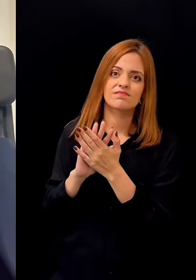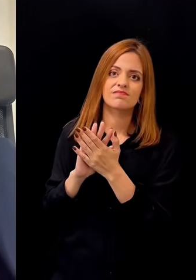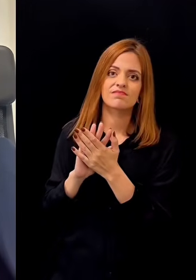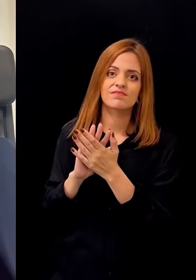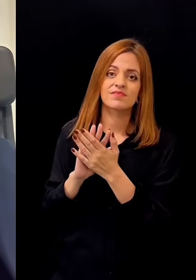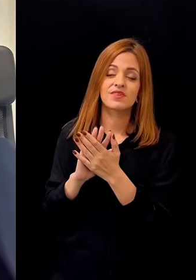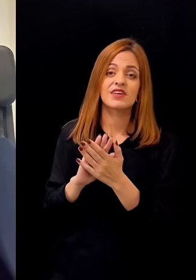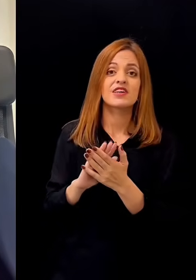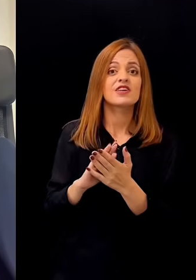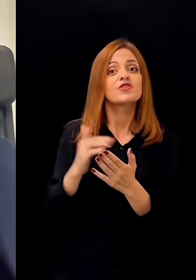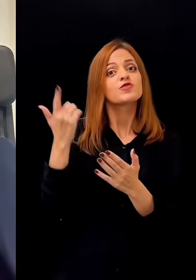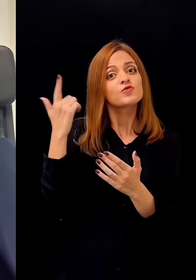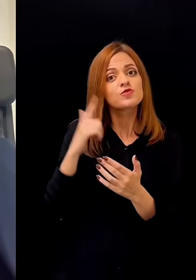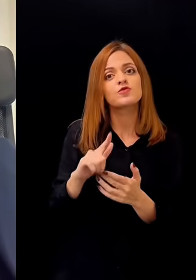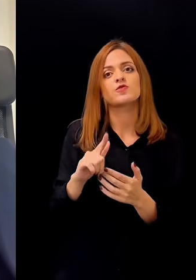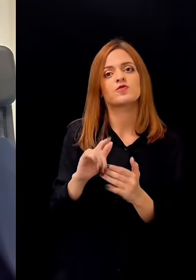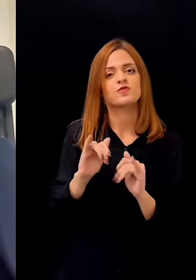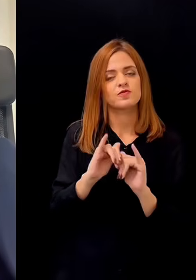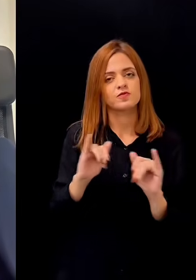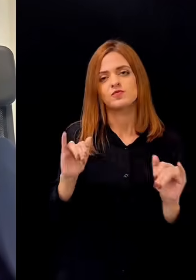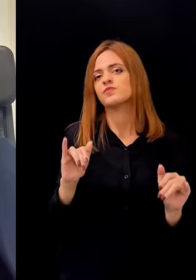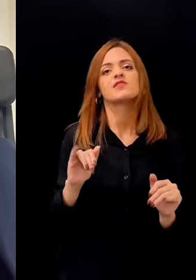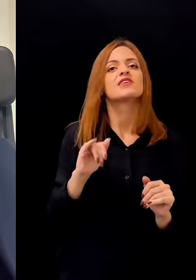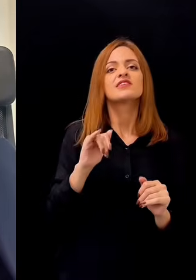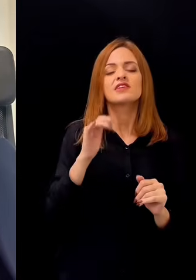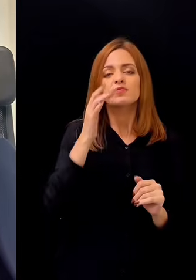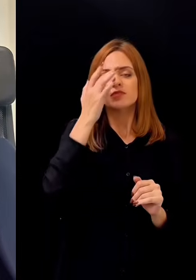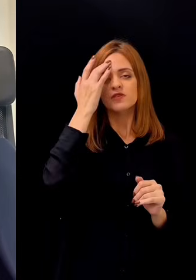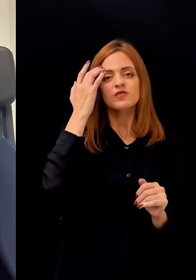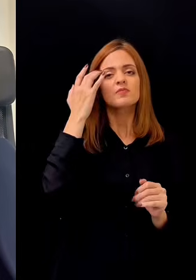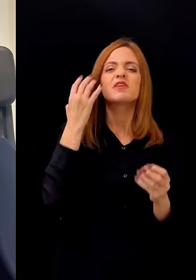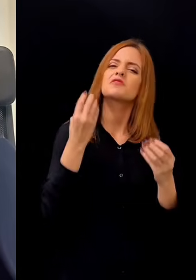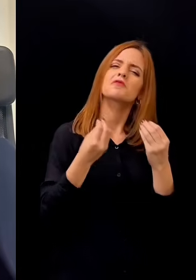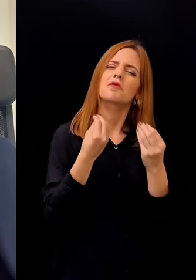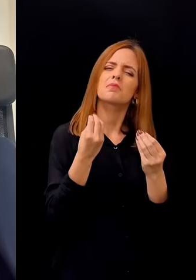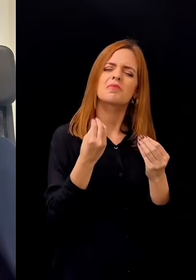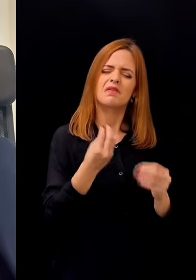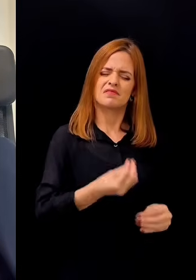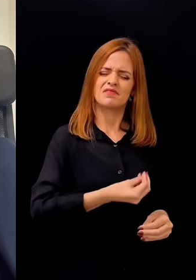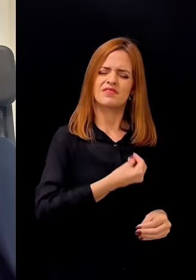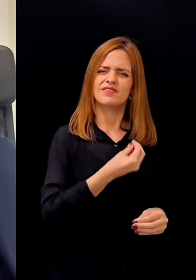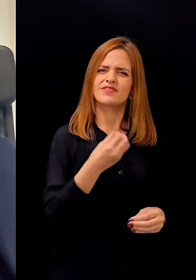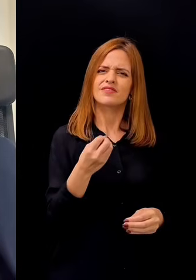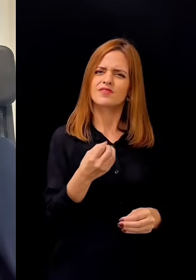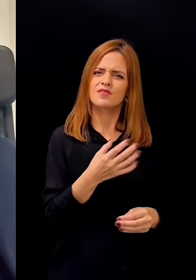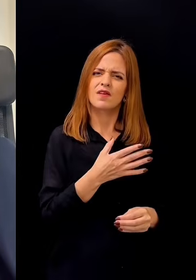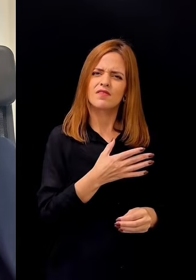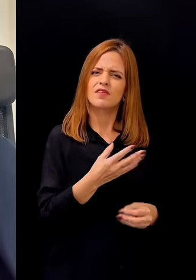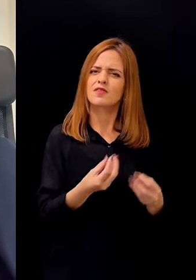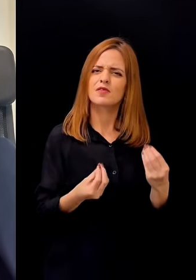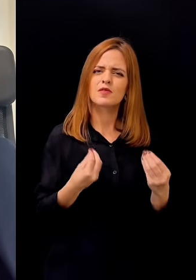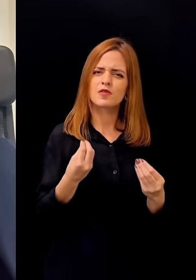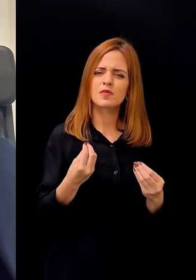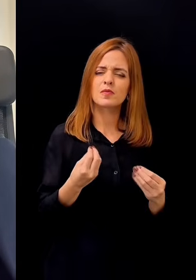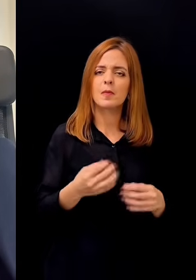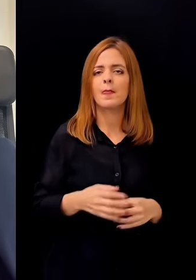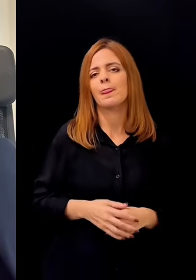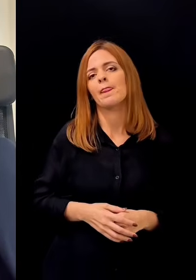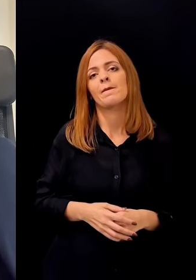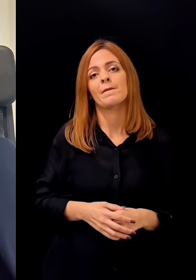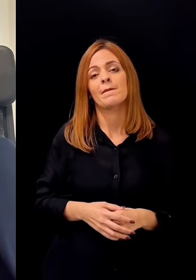ele fala novamente, quem não nascer, como é o nascer de novo? É o nascer da